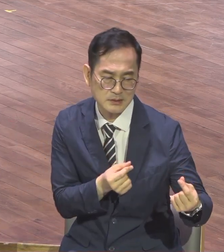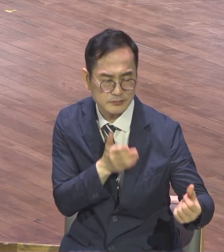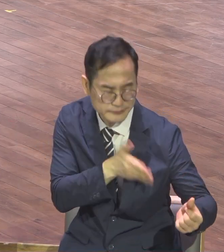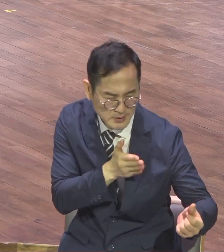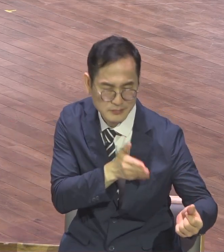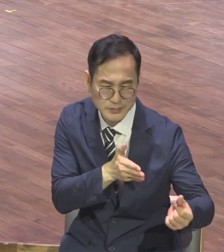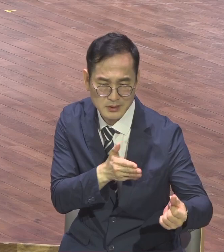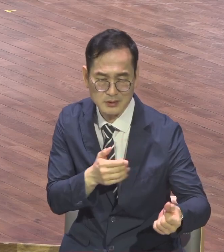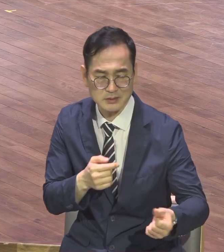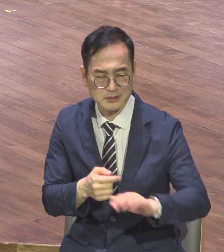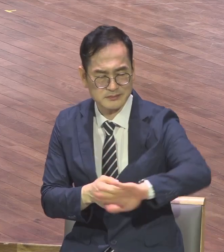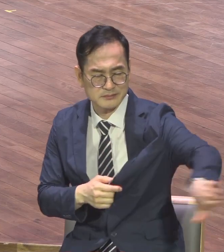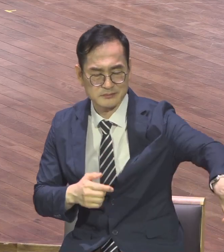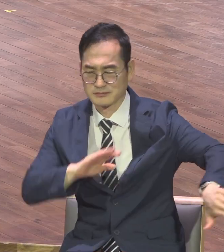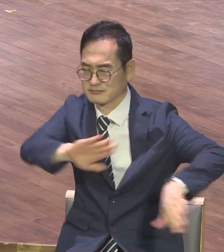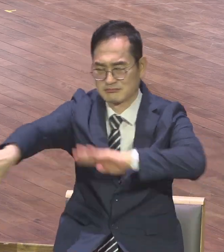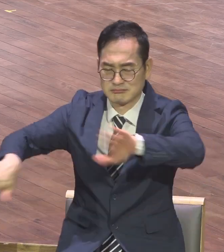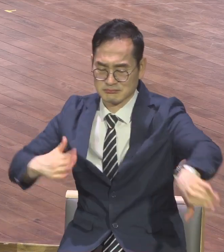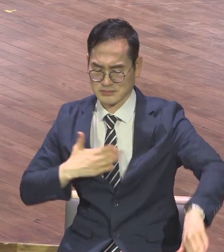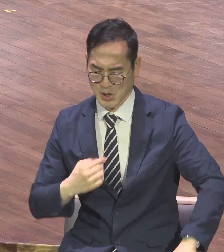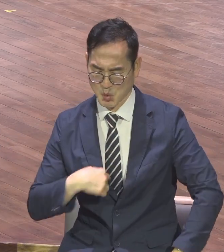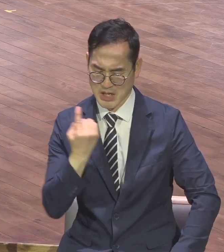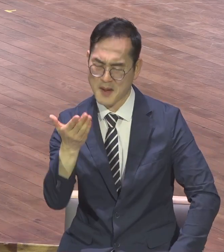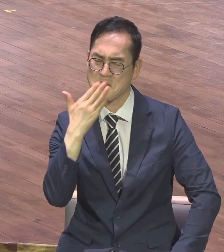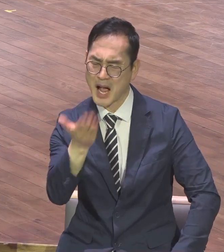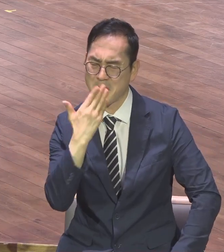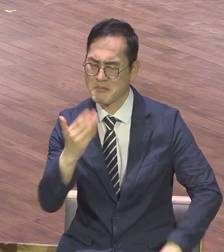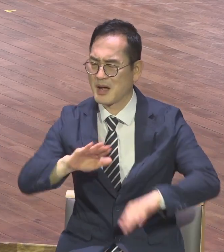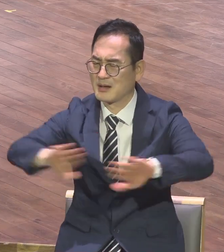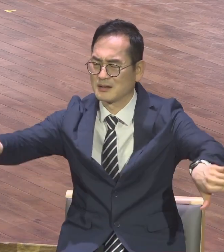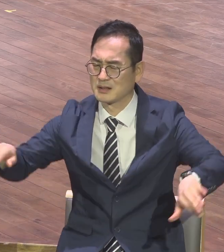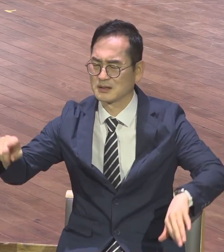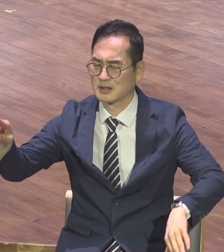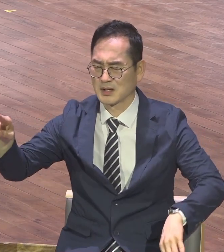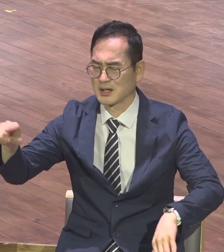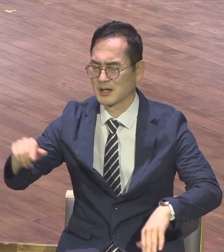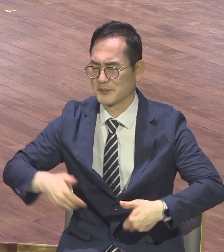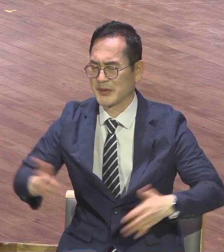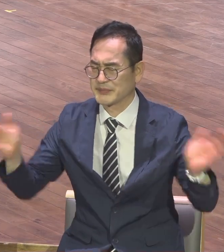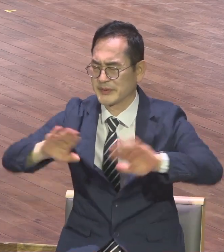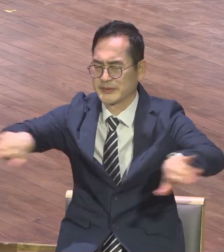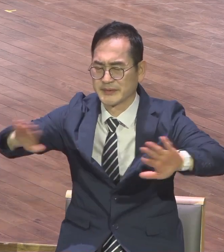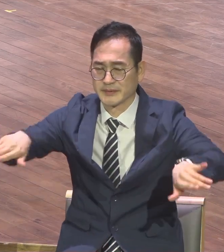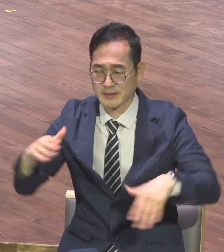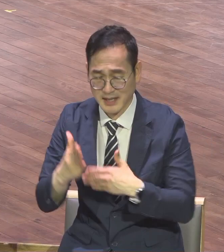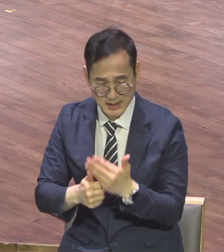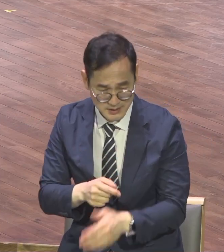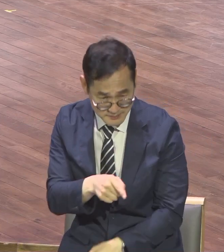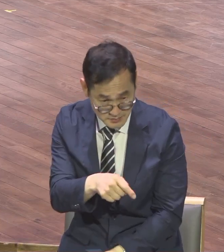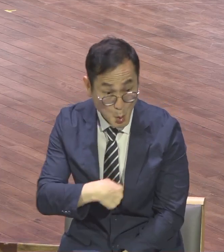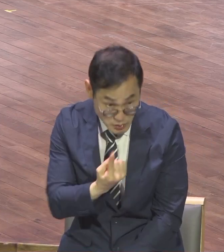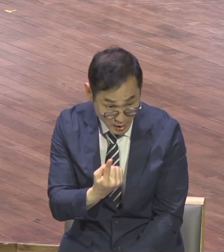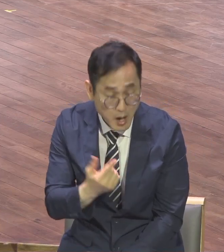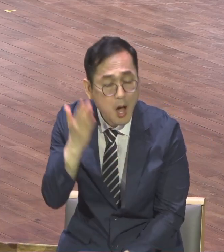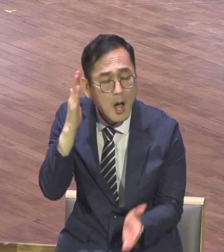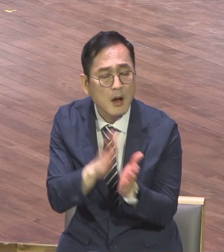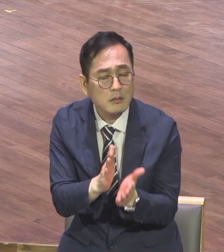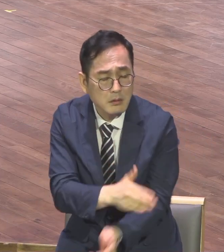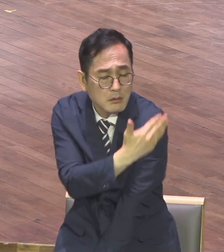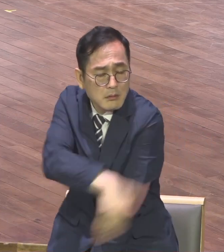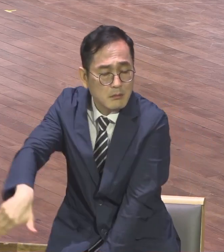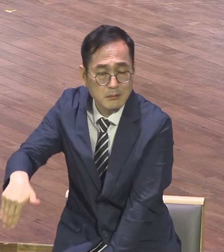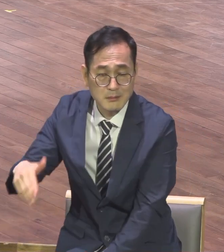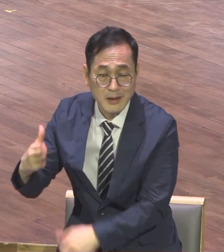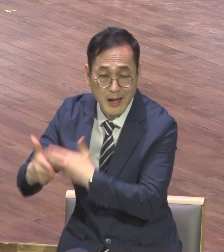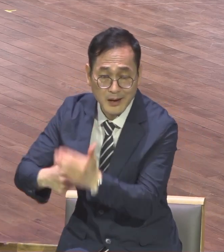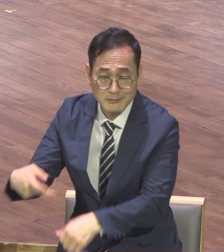혼자 잘난 척. 내가 다 할 거야. 내가. 하나님 안 도와줍니다. 하나님 말고 사람이